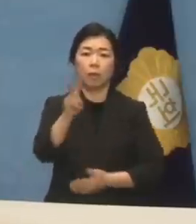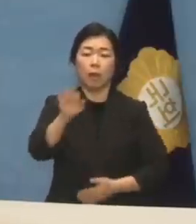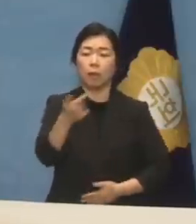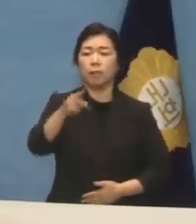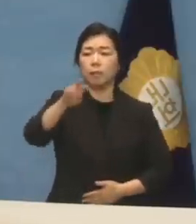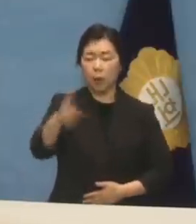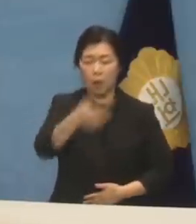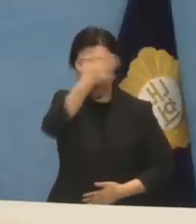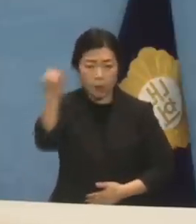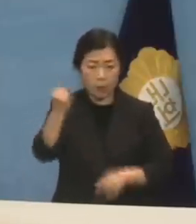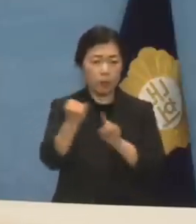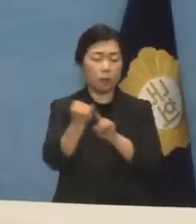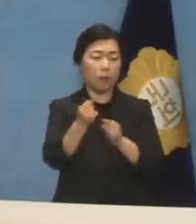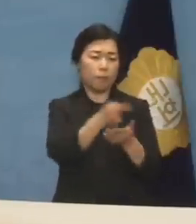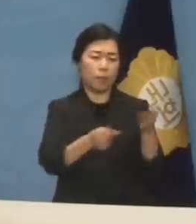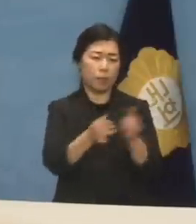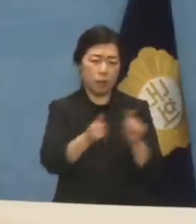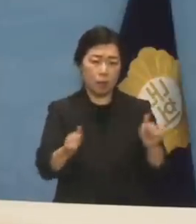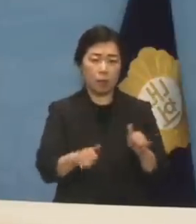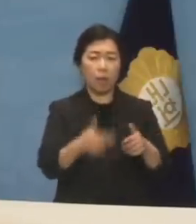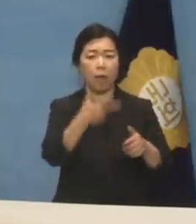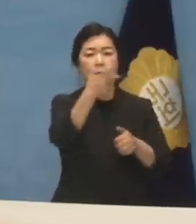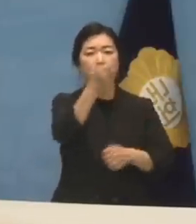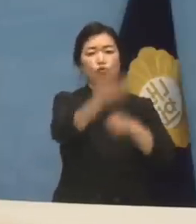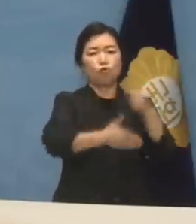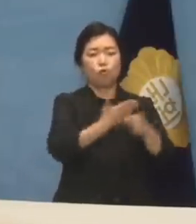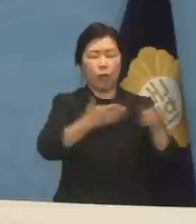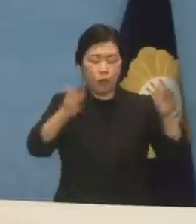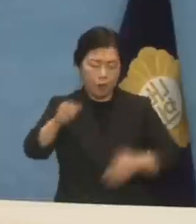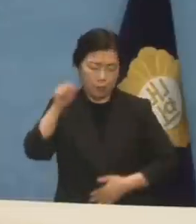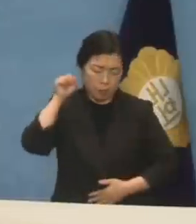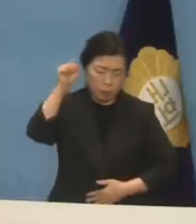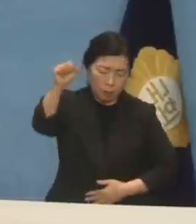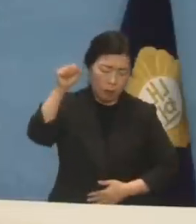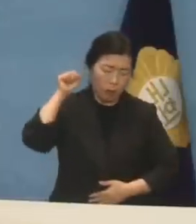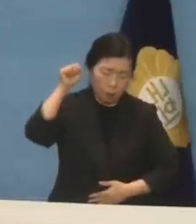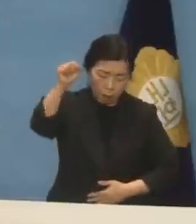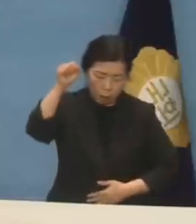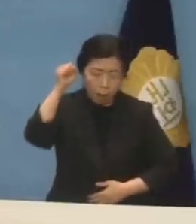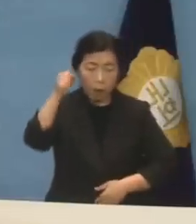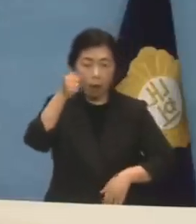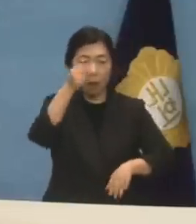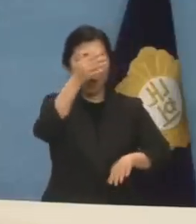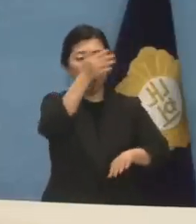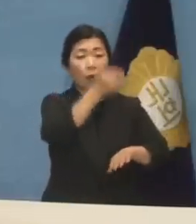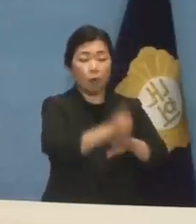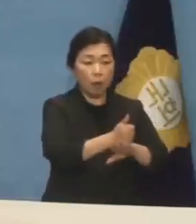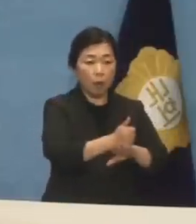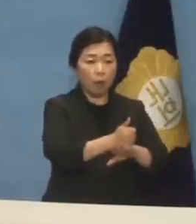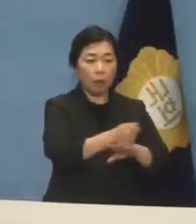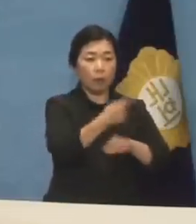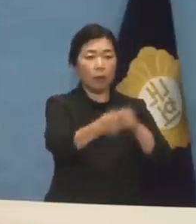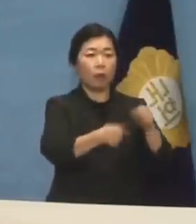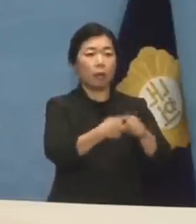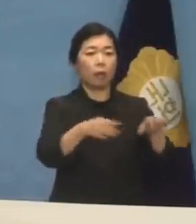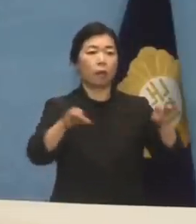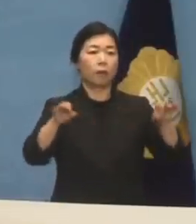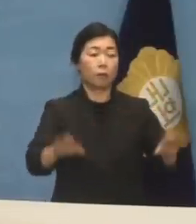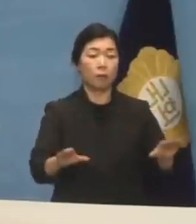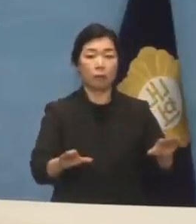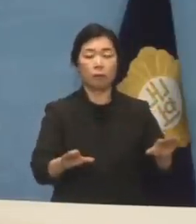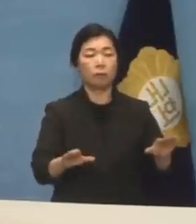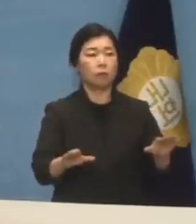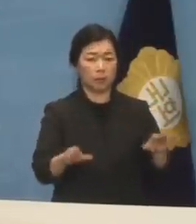양금덕 할머니 등 피해자들이 79년 동안 투쟁해서 이뤄놓은 성과를 1년밖에 안 된